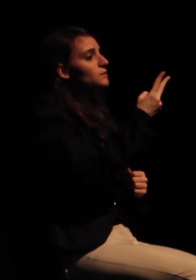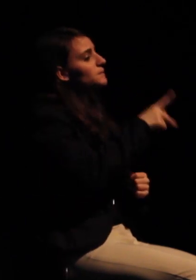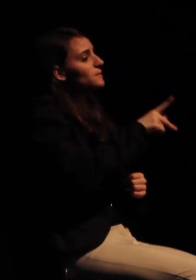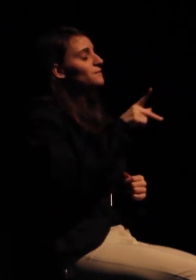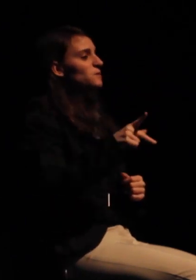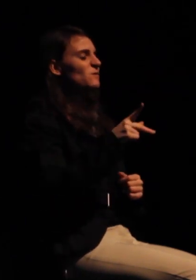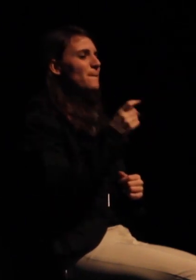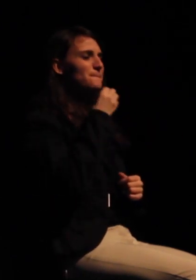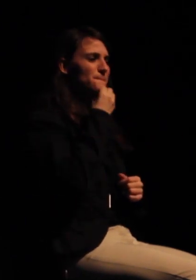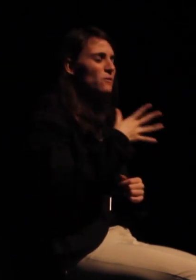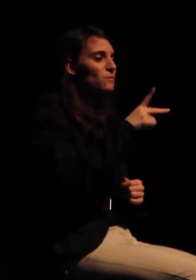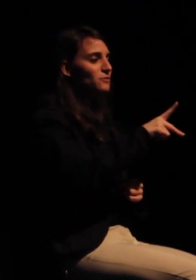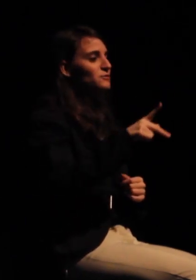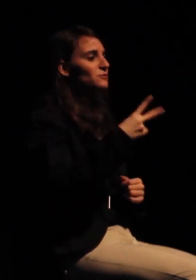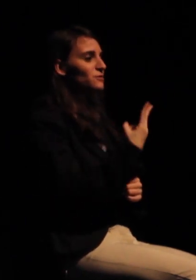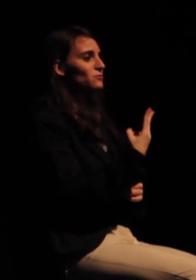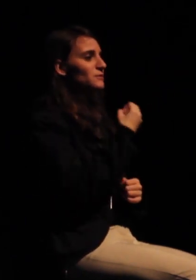professoras fantásticas no primário.